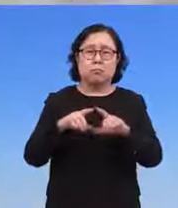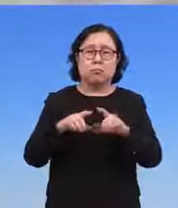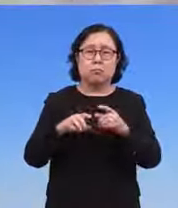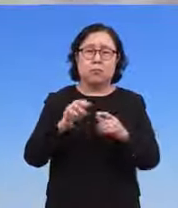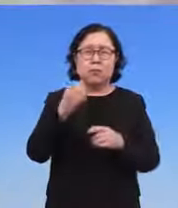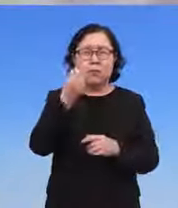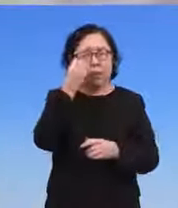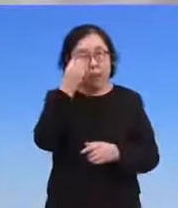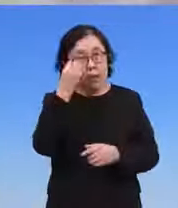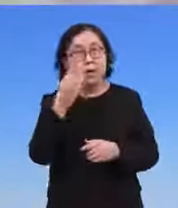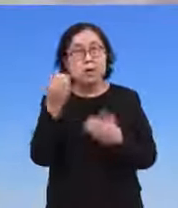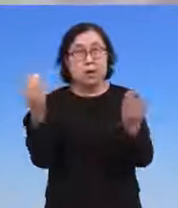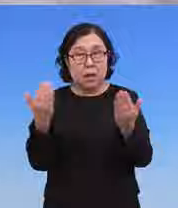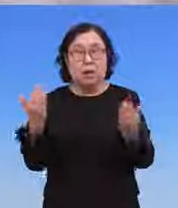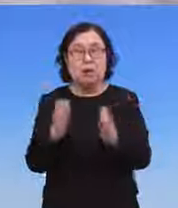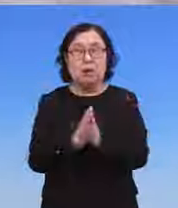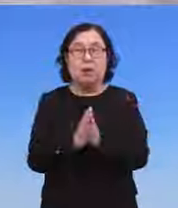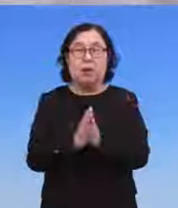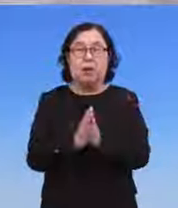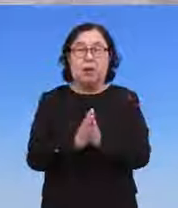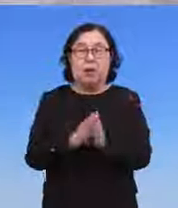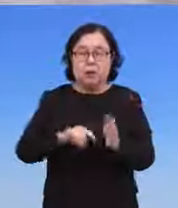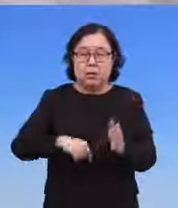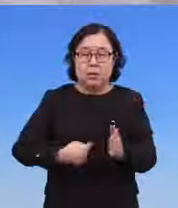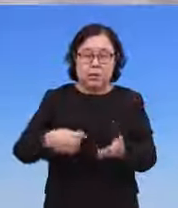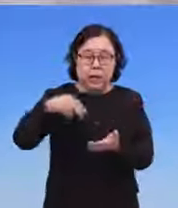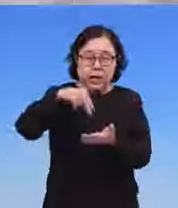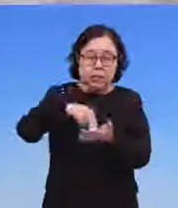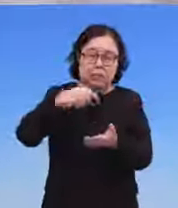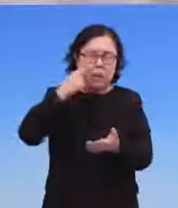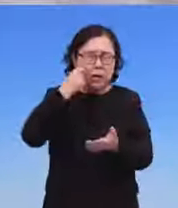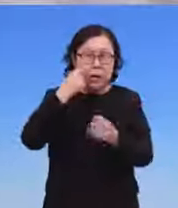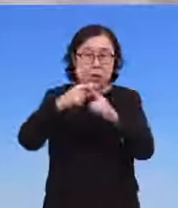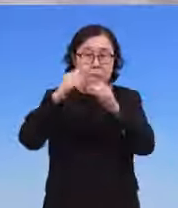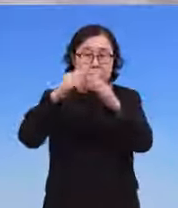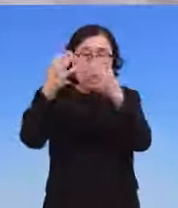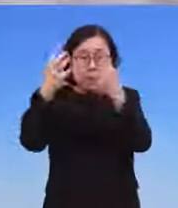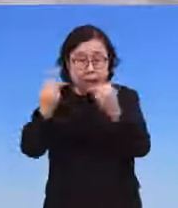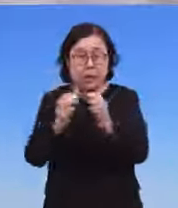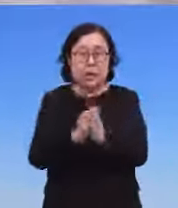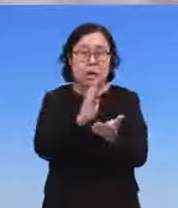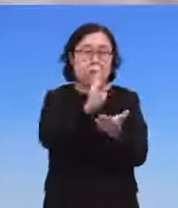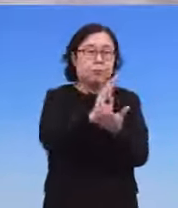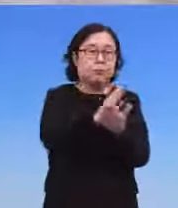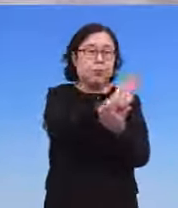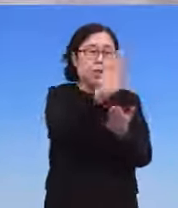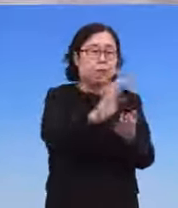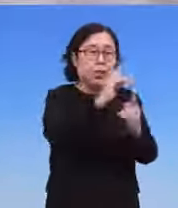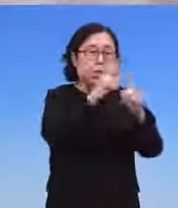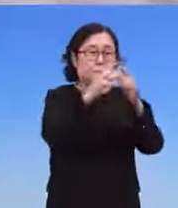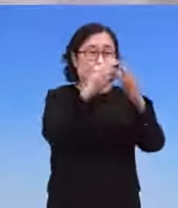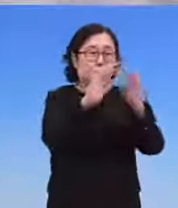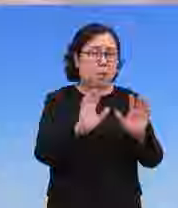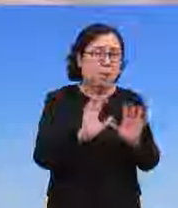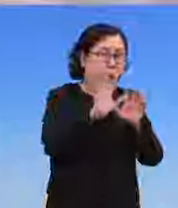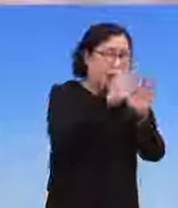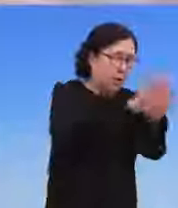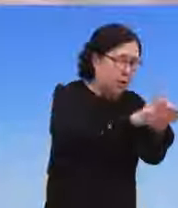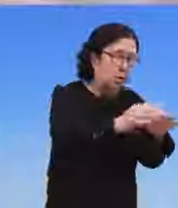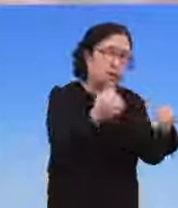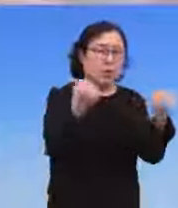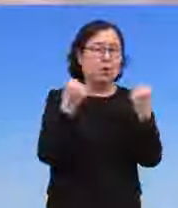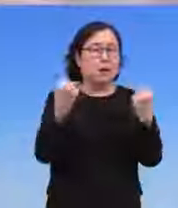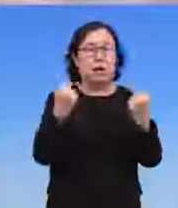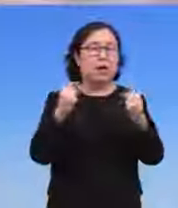거예요. 미자립 교회가 이렇게 많다는 한국 교회에서 분당 우리 교회 한 교회로만 몰려드는 이건 절대로